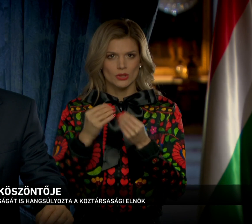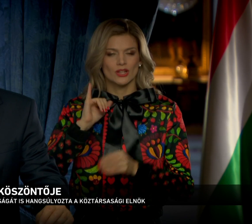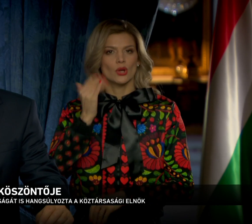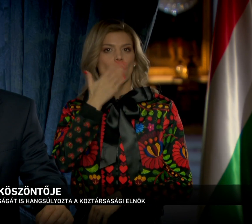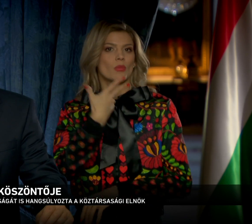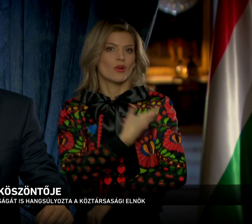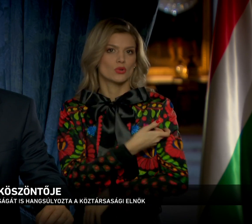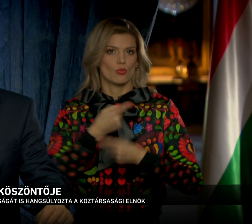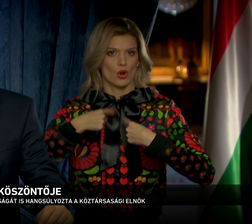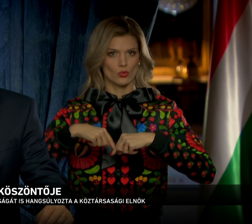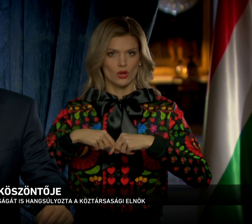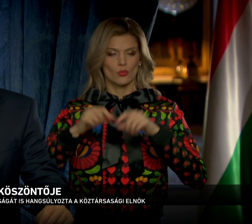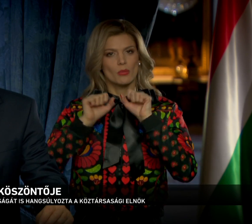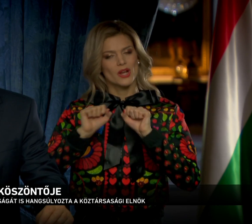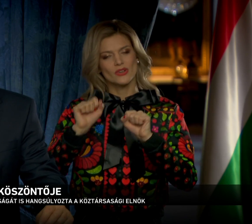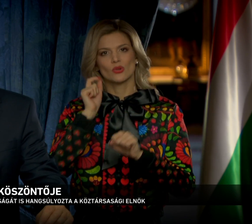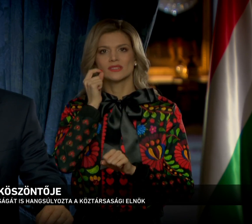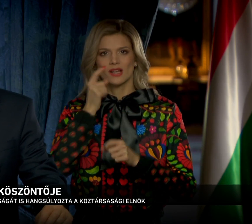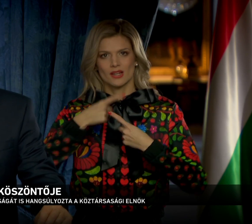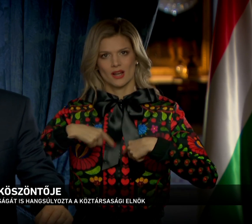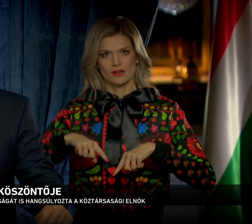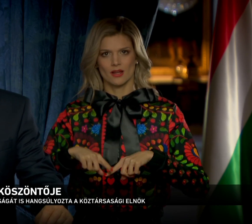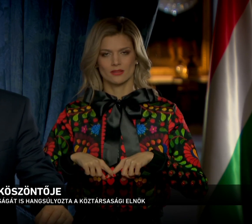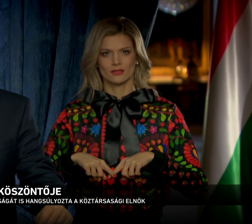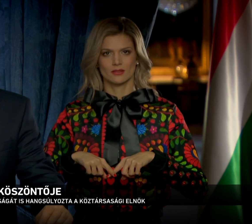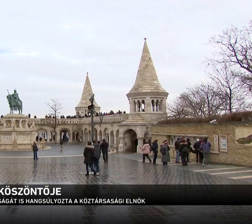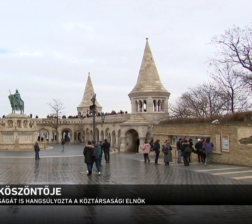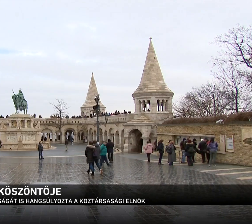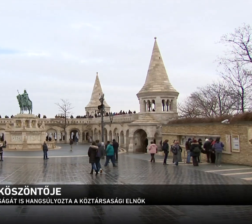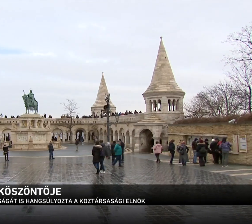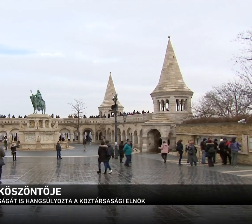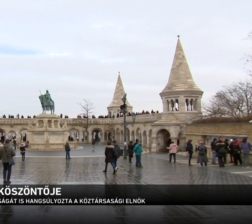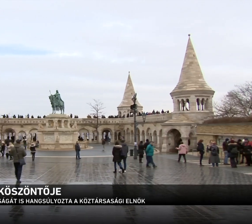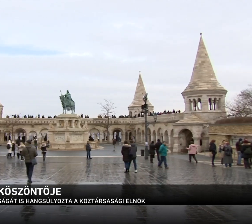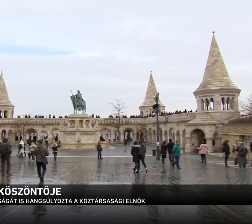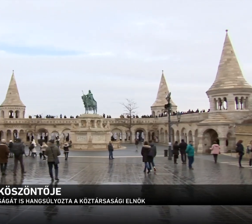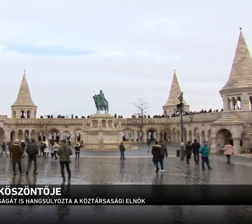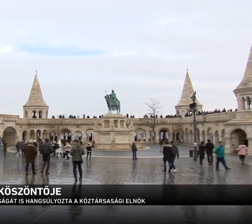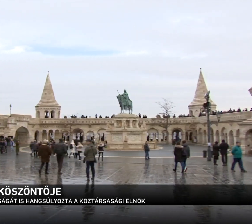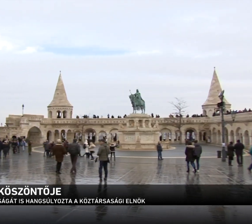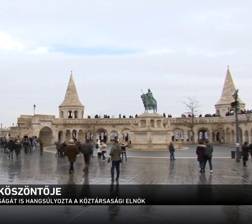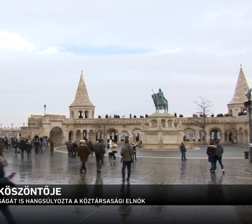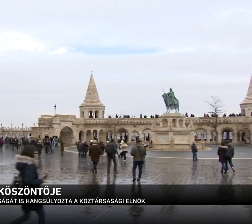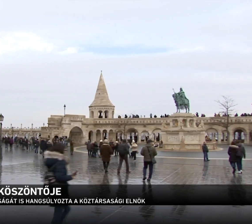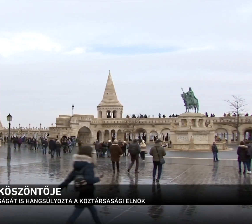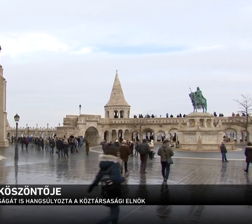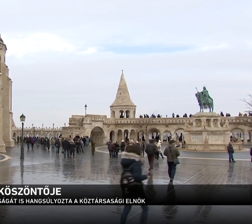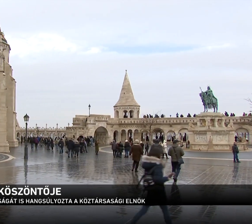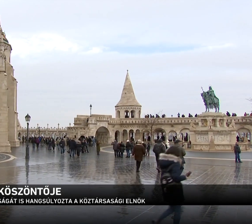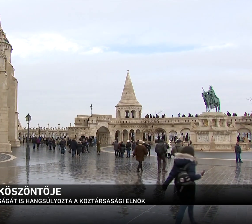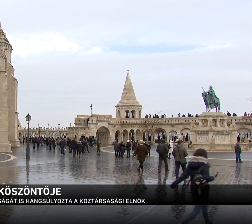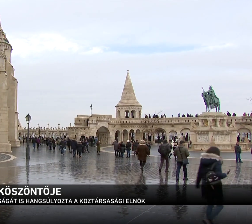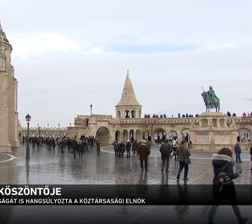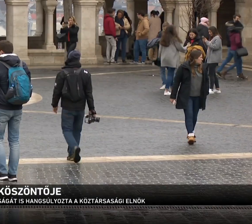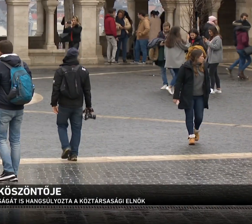és ha beoltatjuk magunkat, hogy megvédjük szeretteinket is. Áder János úgy fogalmazott, újévi naptárunkban még